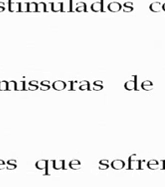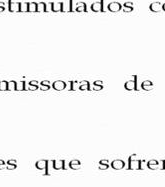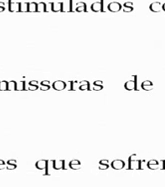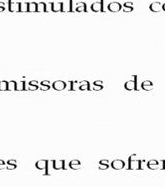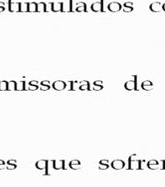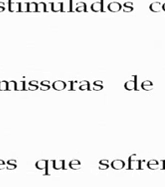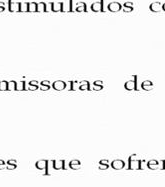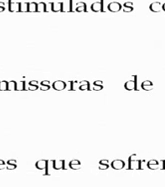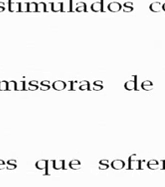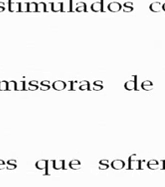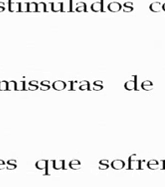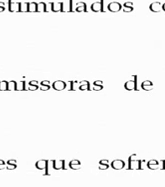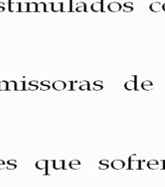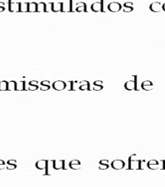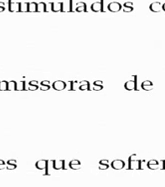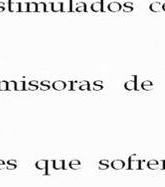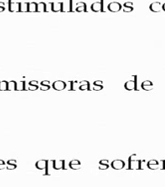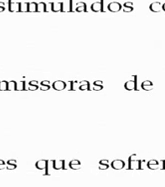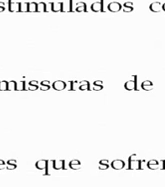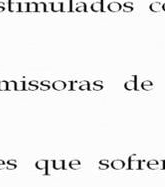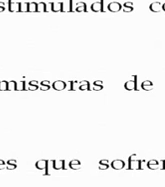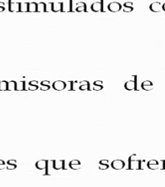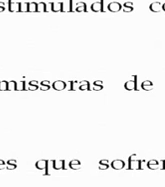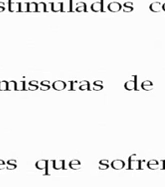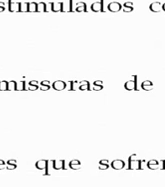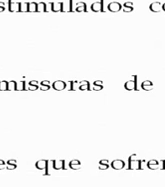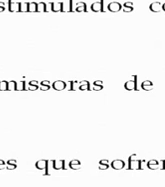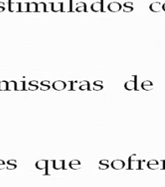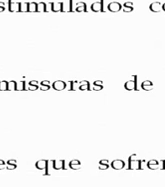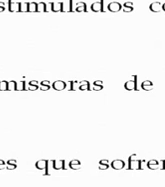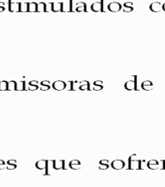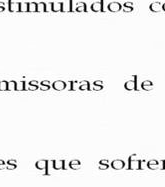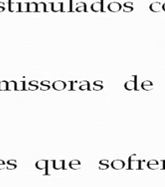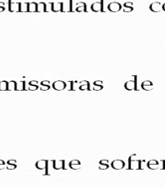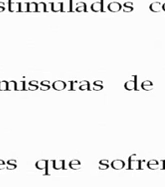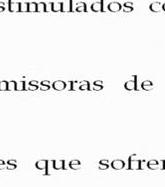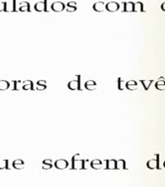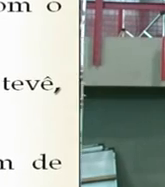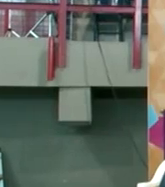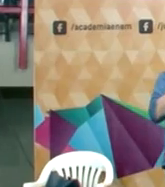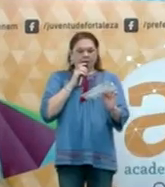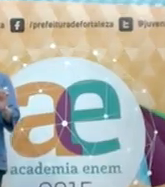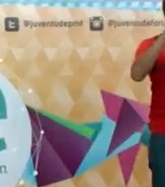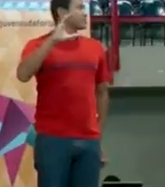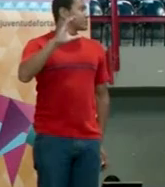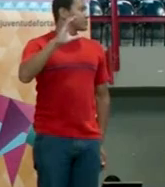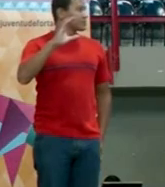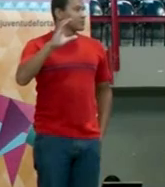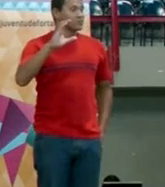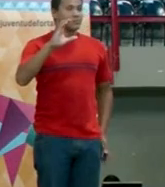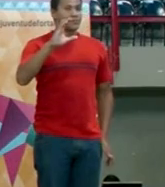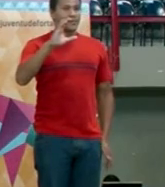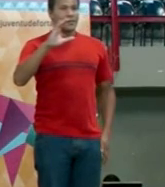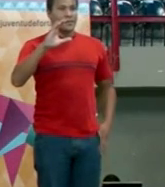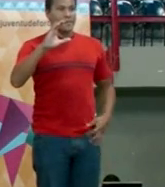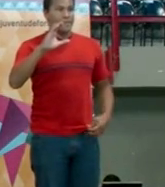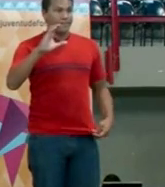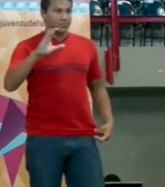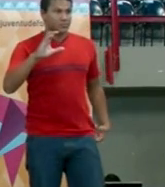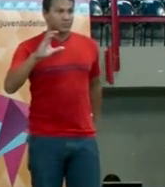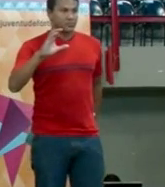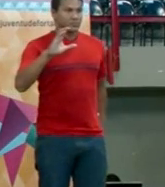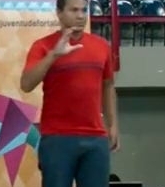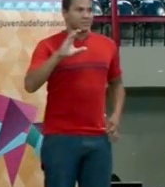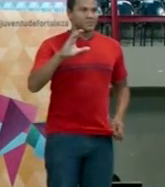A vírgula aí está errada no local. Então, a resposta correta é a letra C. Antes de passarmos para